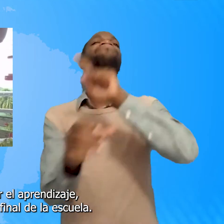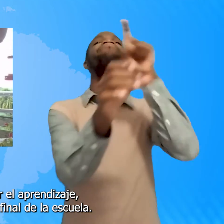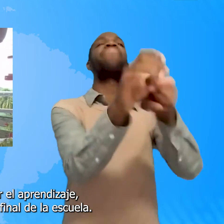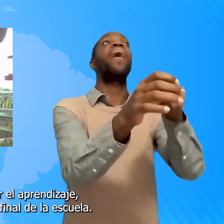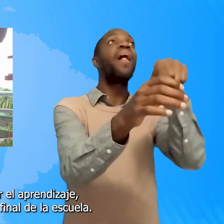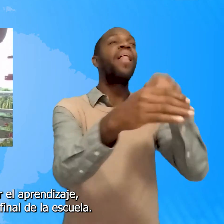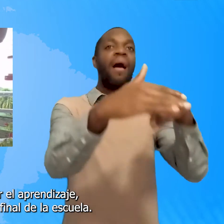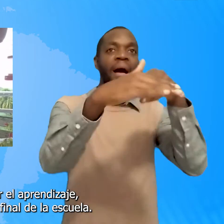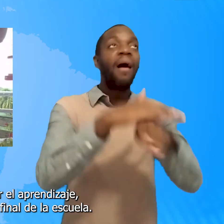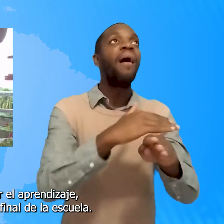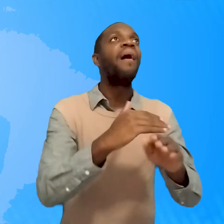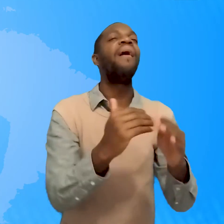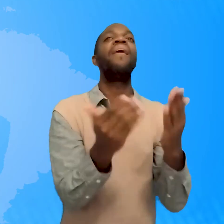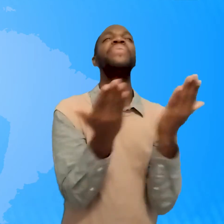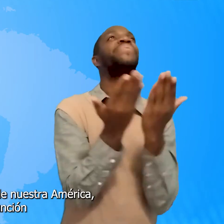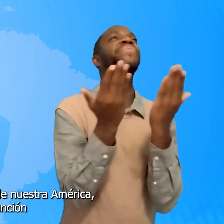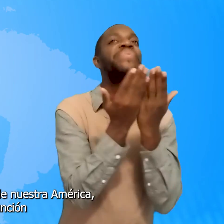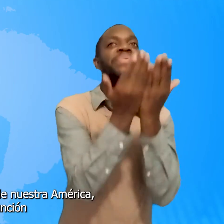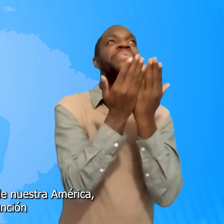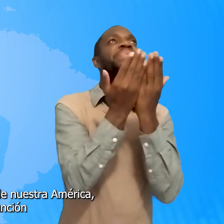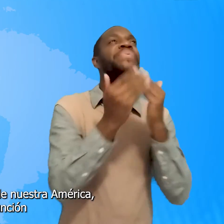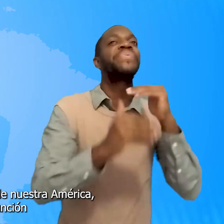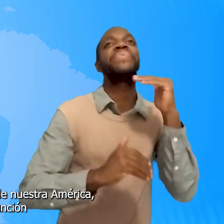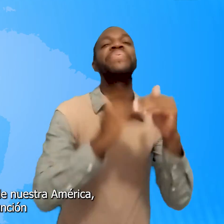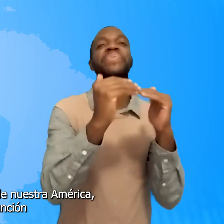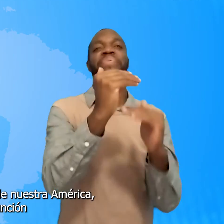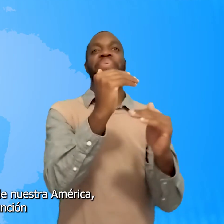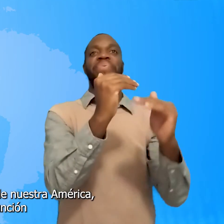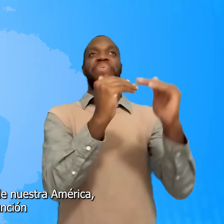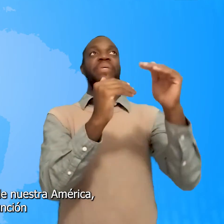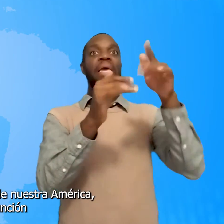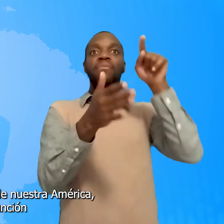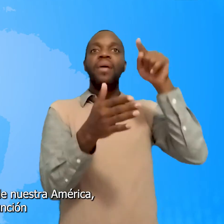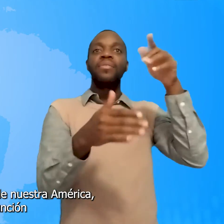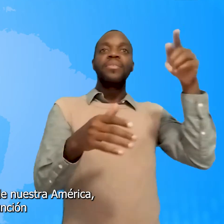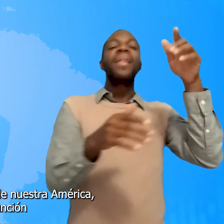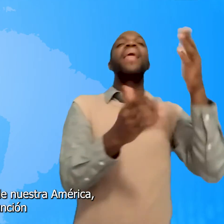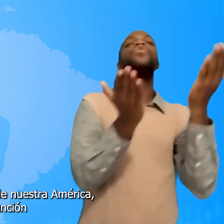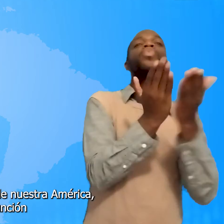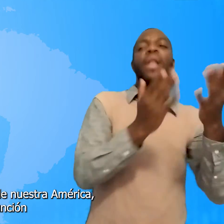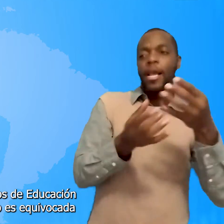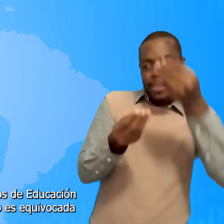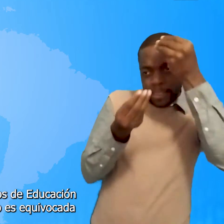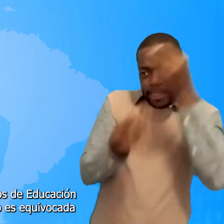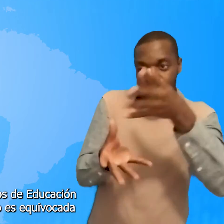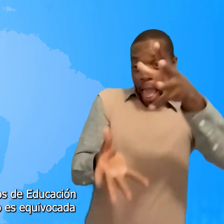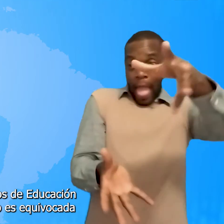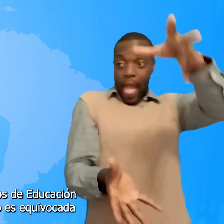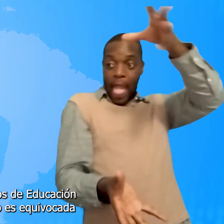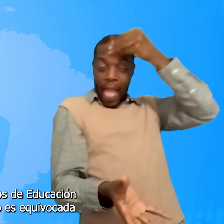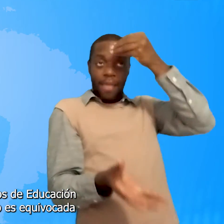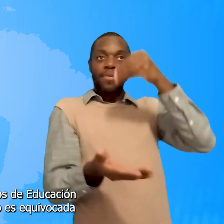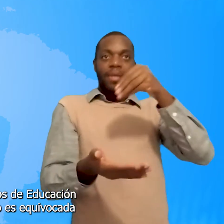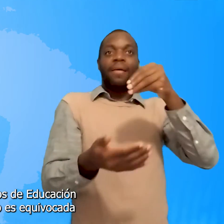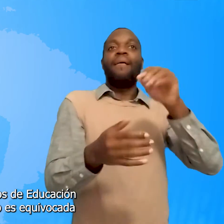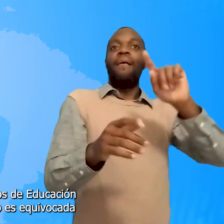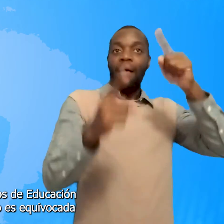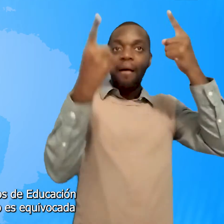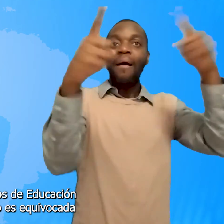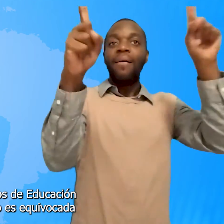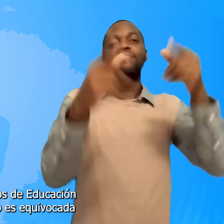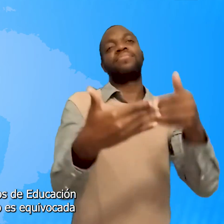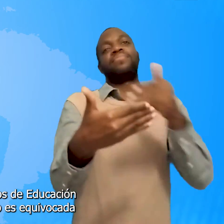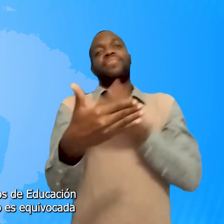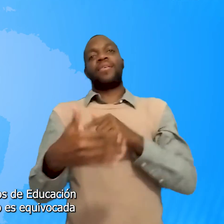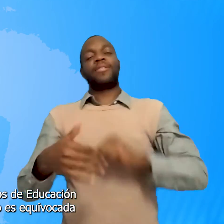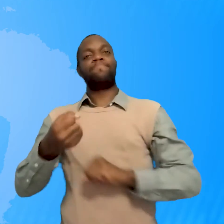es el objetivo final de la escuela. En muchos países de nuestra América, la función de los ministerios de educación, en mi